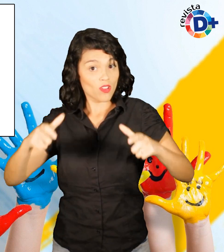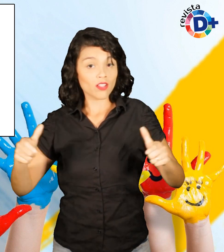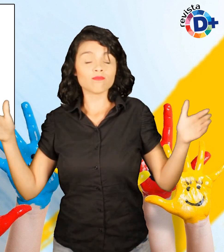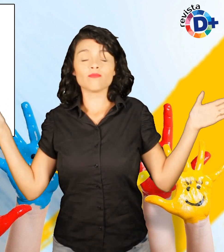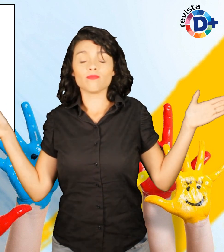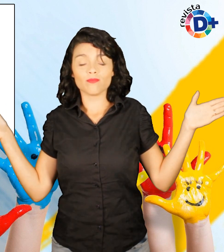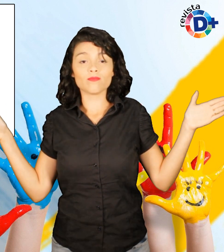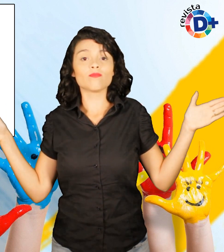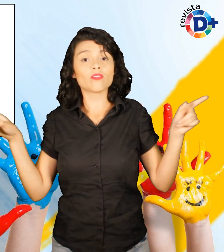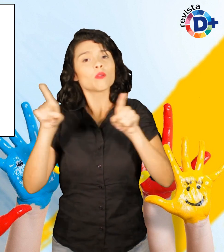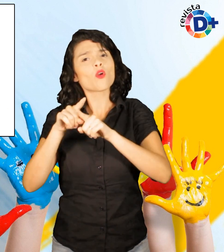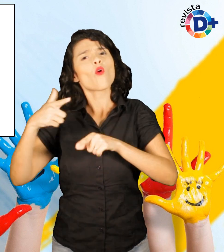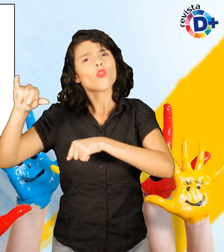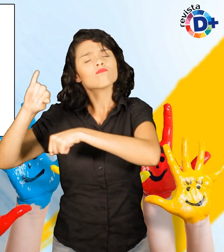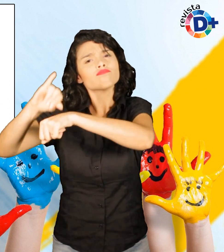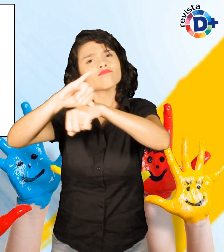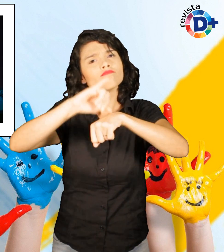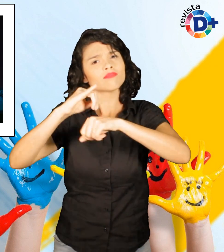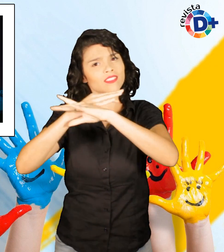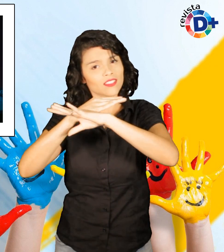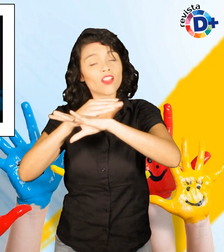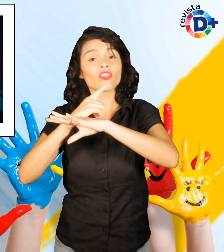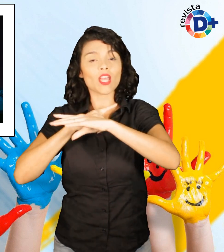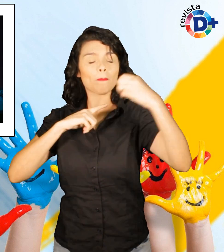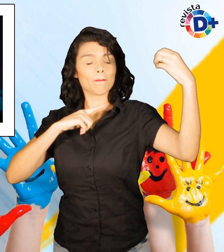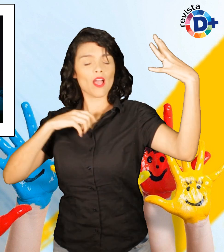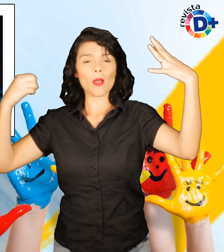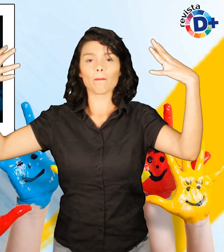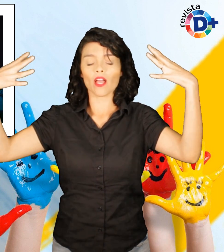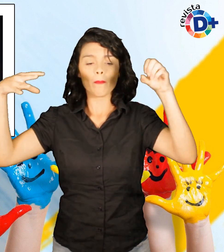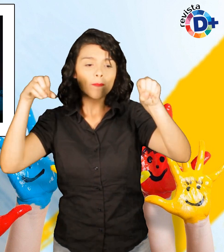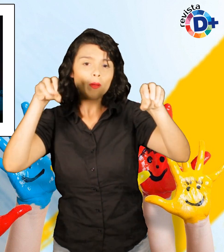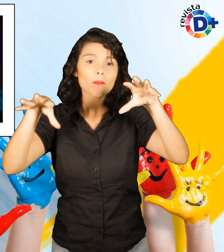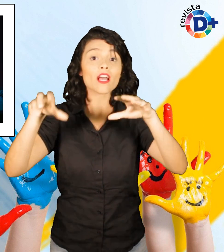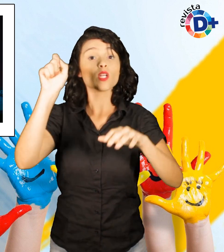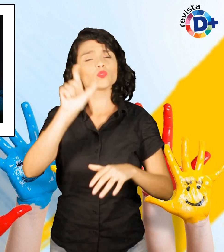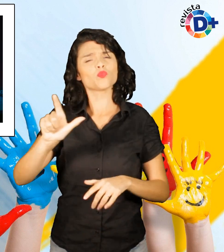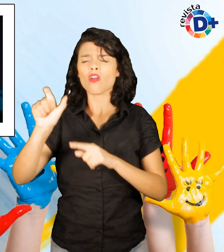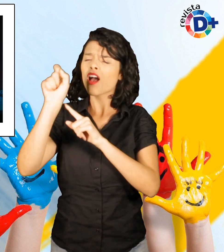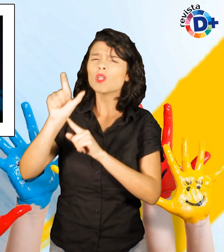pontos turísticos da cidade, se cobre de luz azul. Sabe por que desta cor será